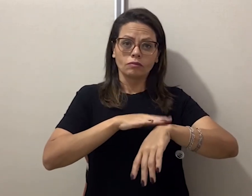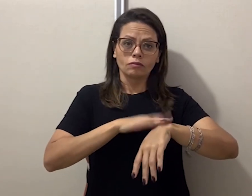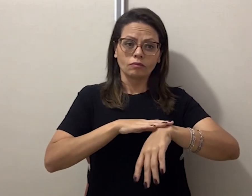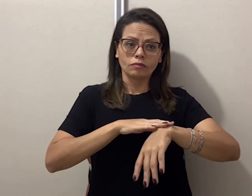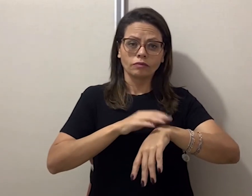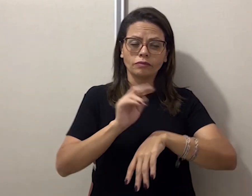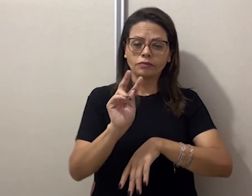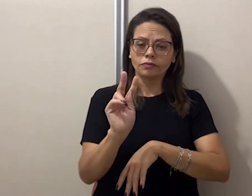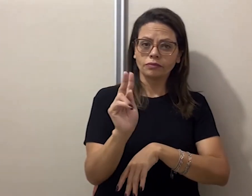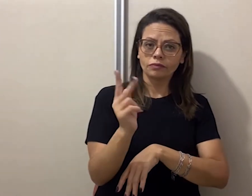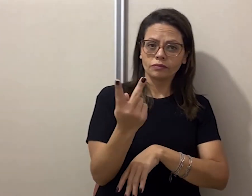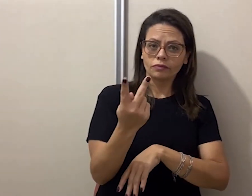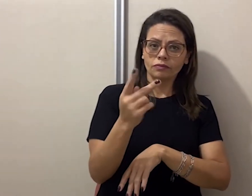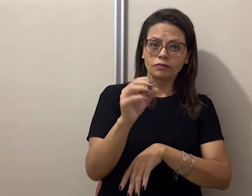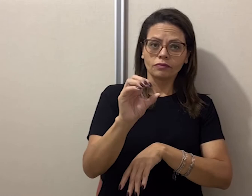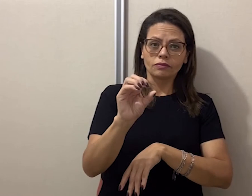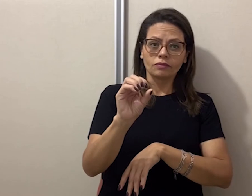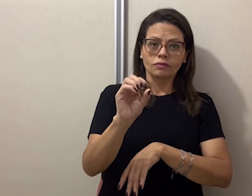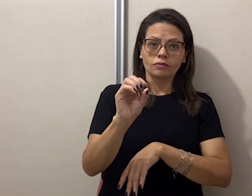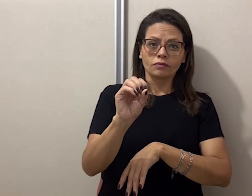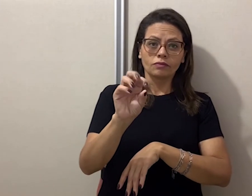Por exemplo, eu vou falar sobre